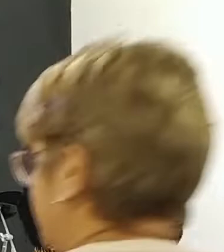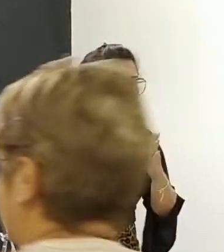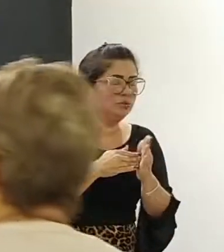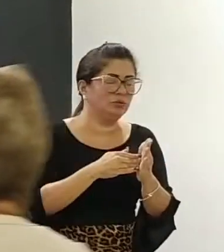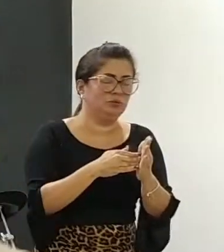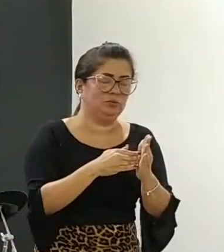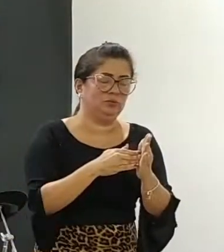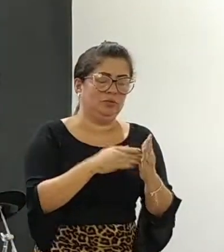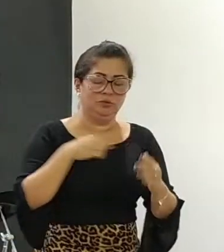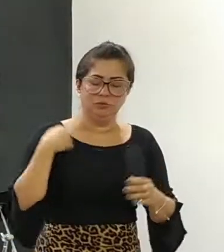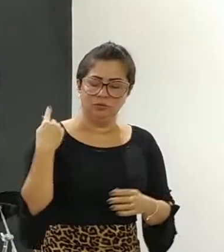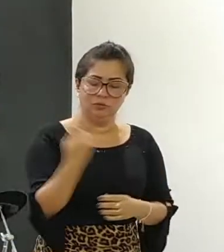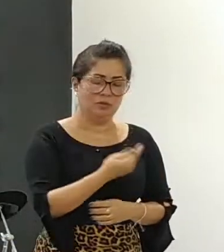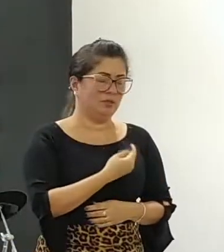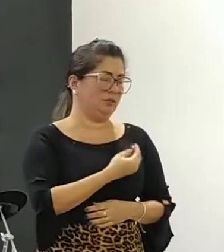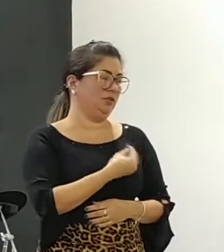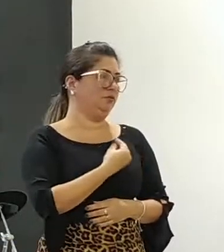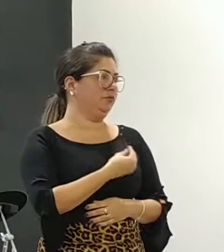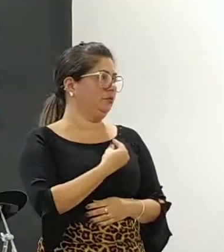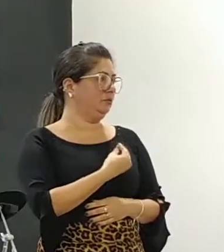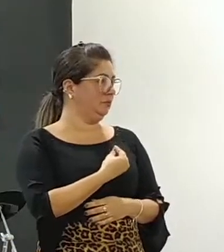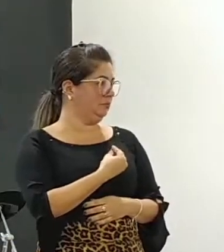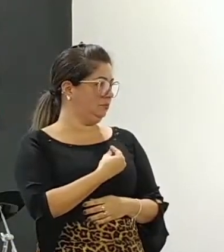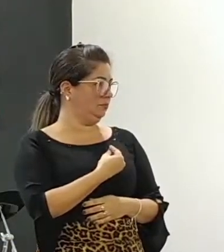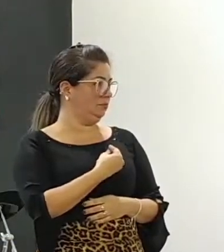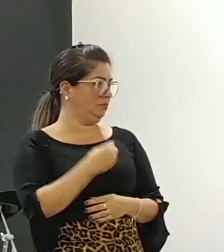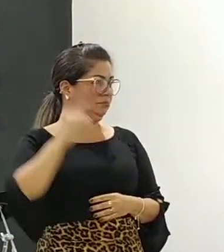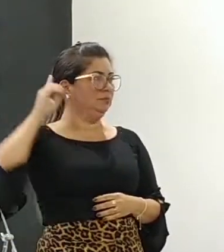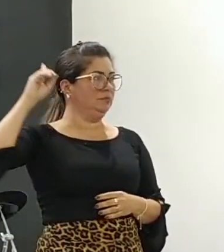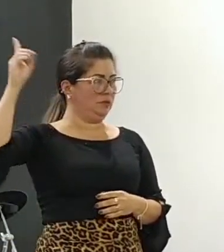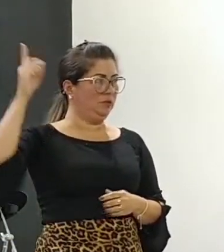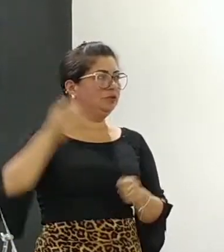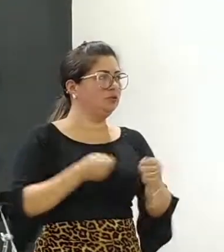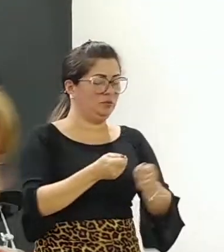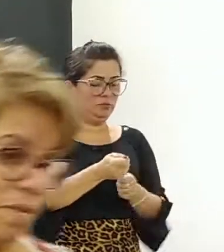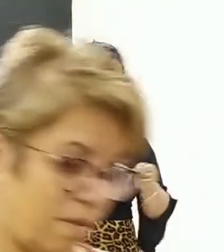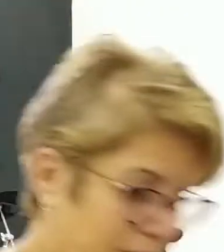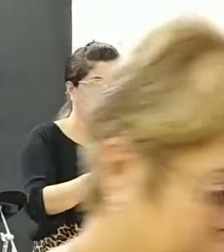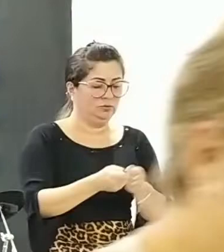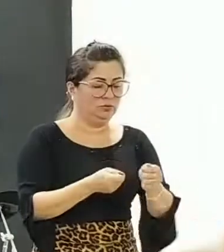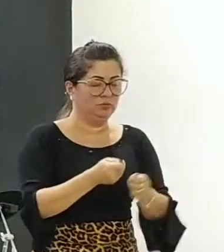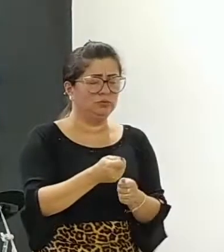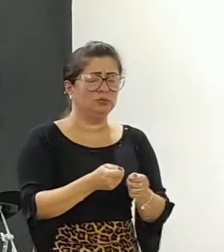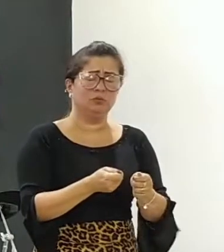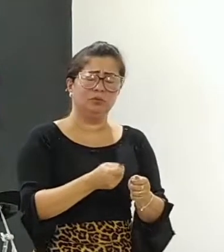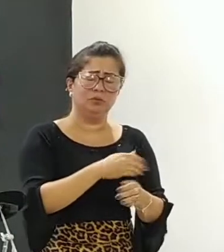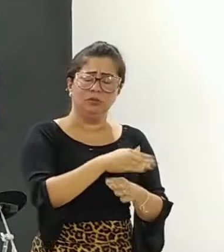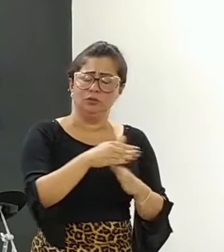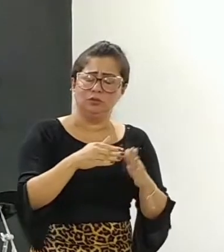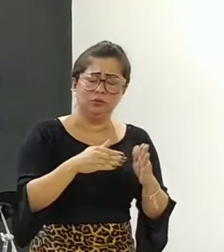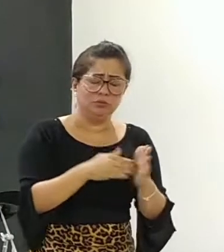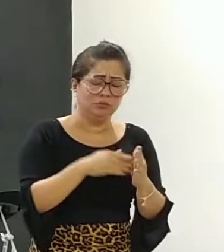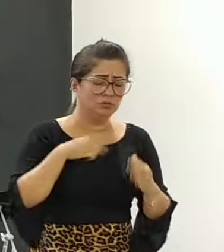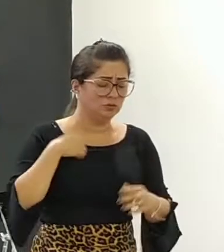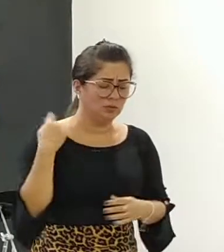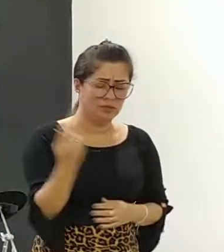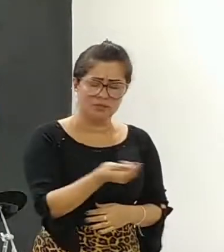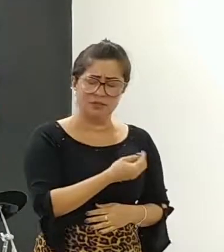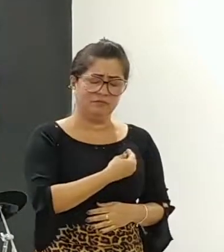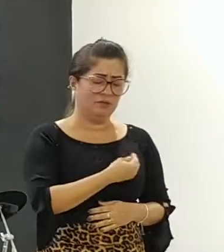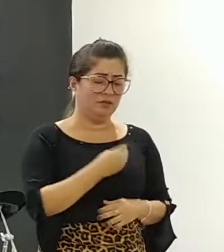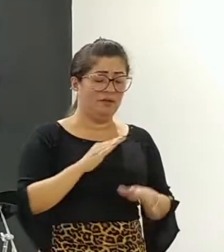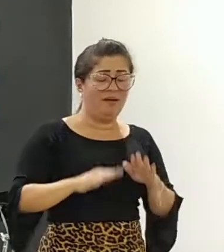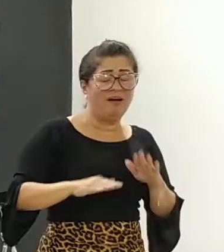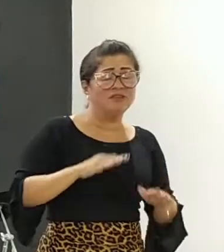tudo, absolutamente tudo. Obrigado, irmão. Deus está no controle de absolutamente tudo na nossa vida, e